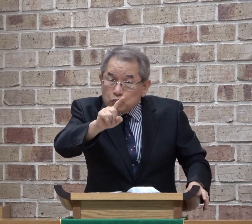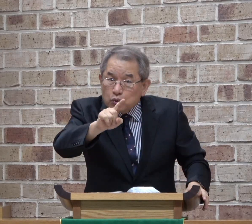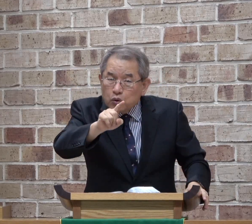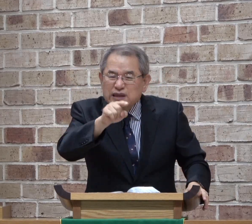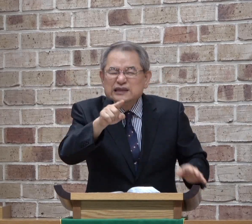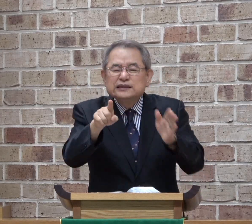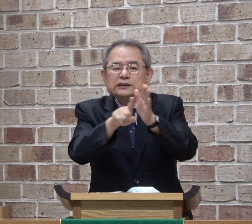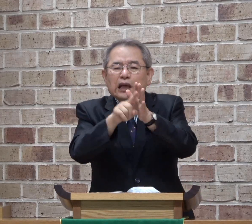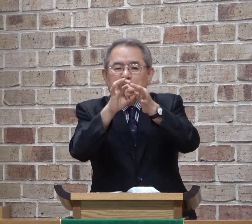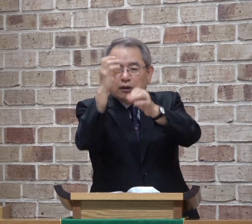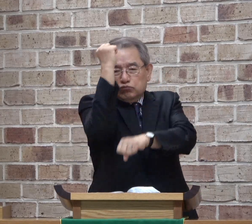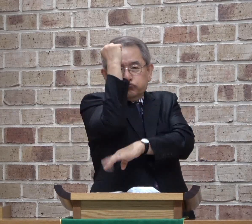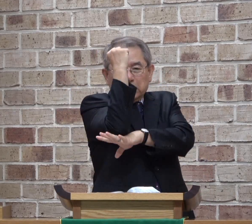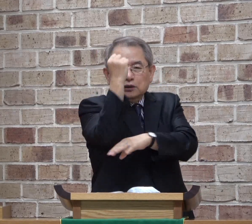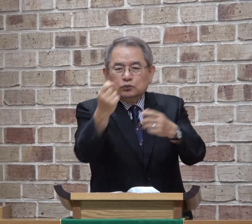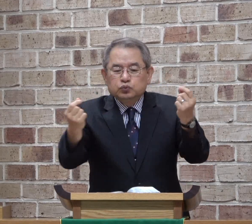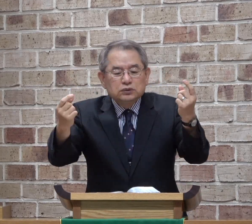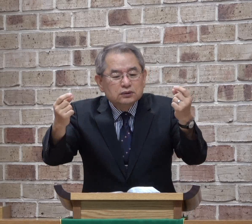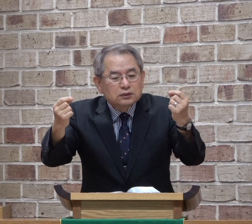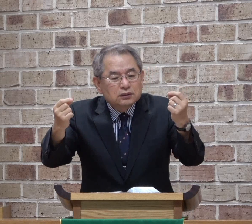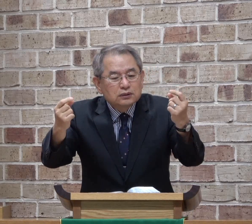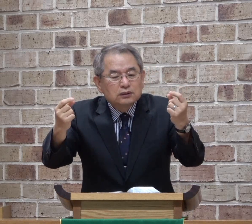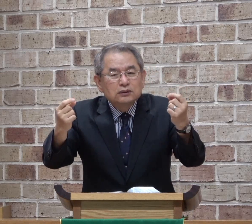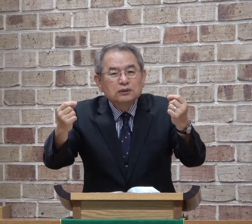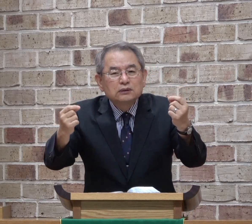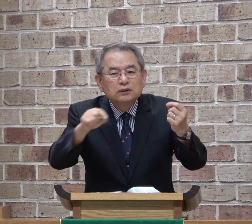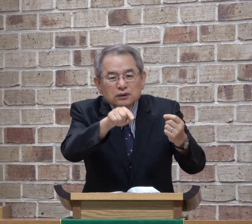귀중할까요? 이것은 신앙의 뿌리와 같습니다.